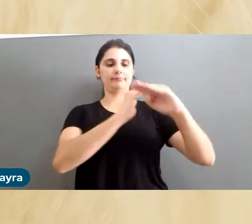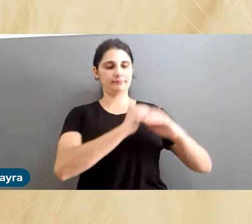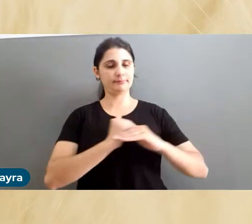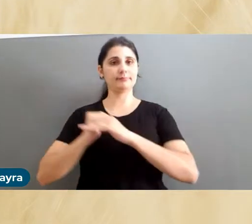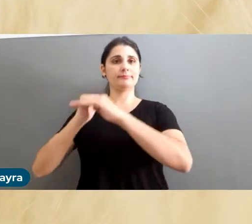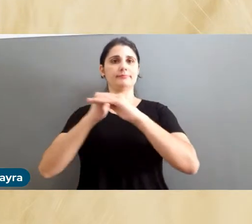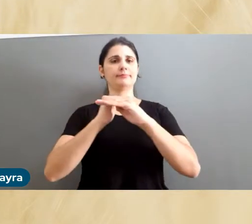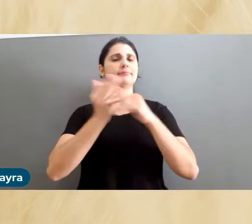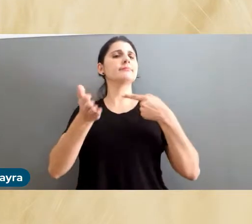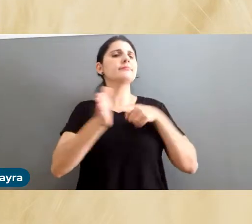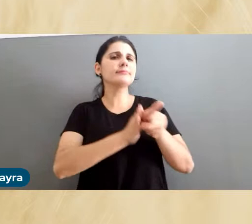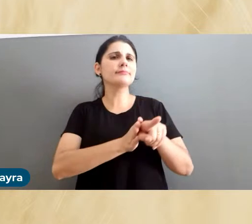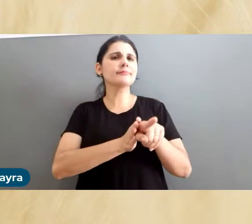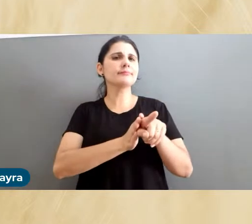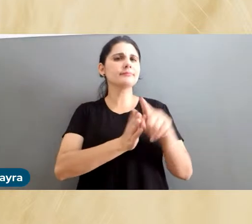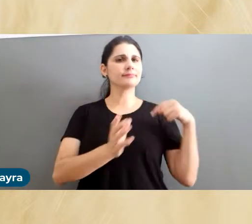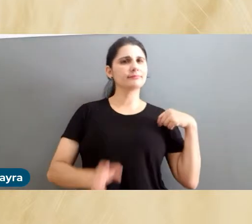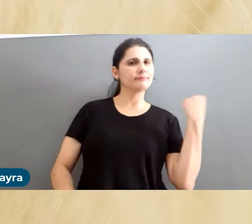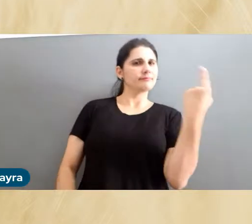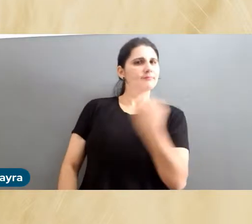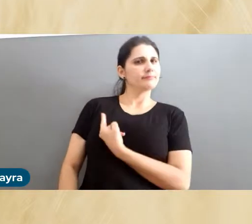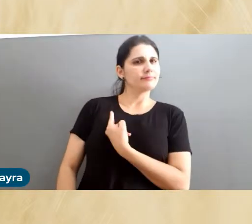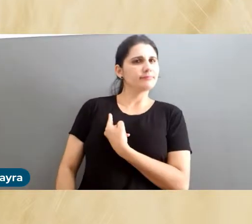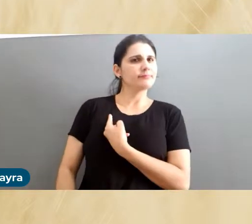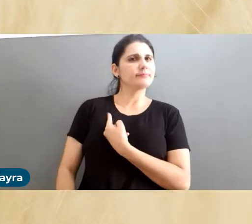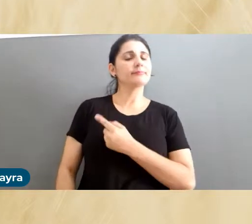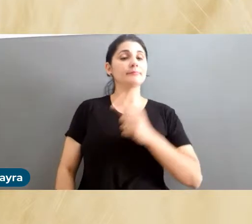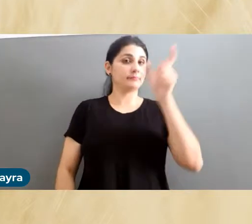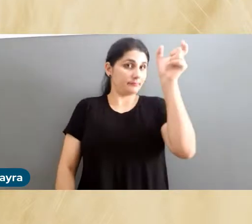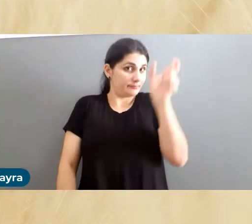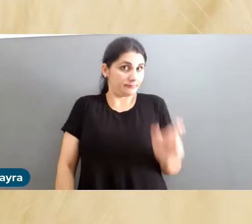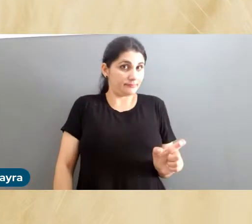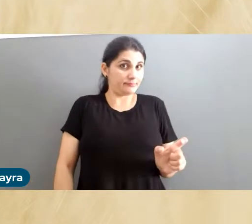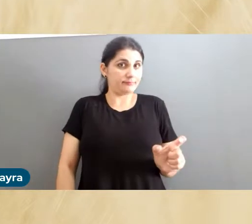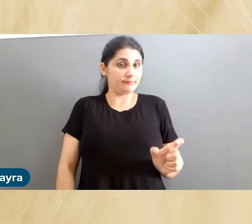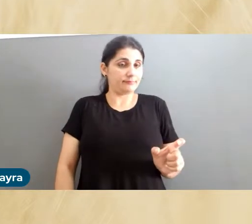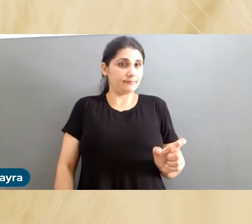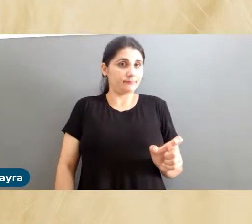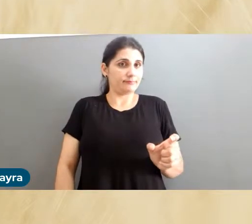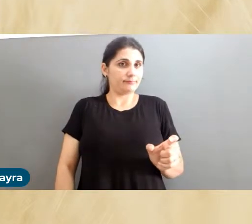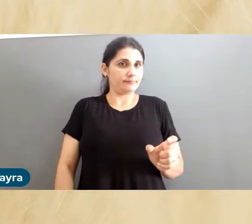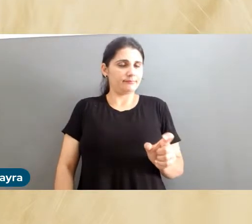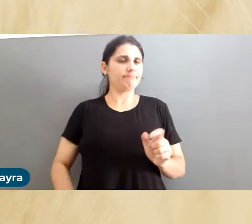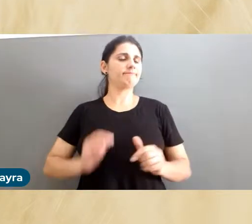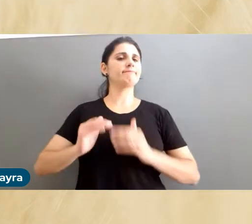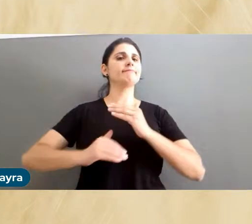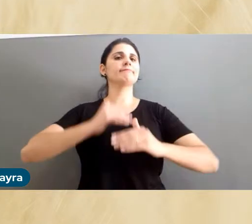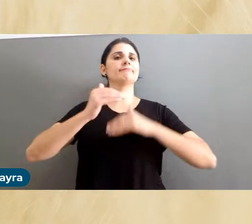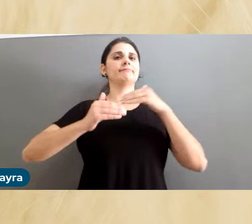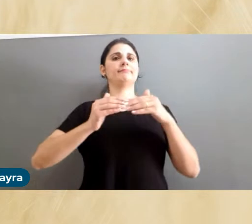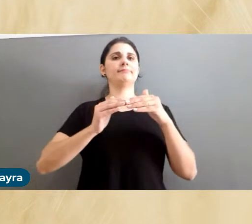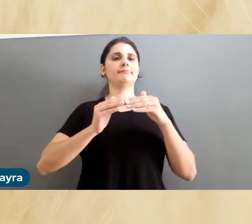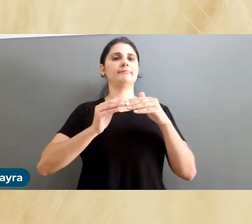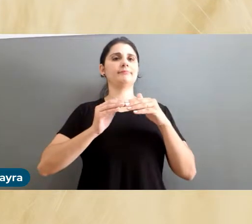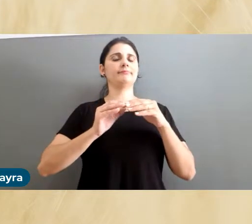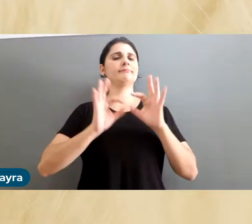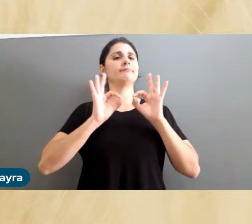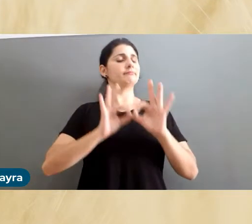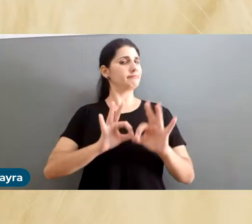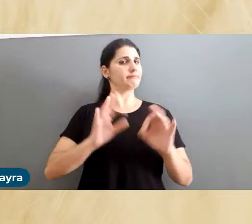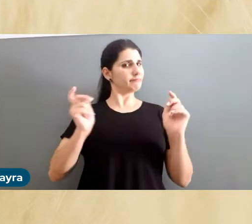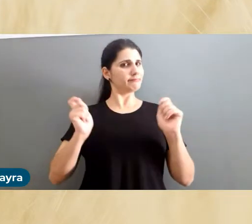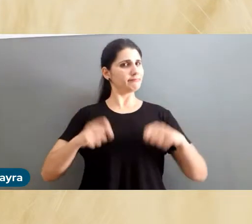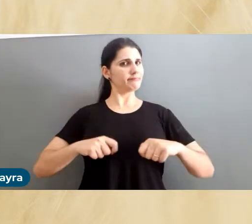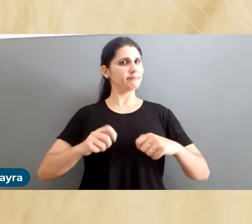é, nós, como indivíduos, como pessoas, estamos nos preparando, estamos habilitados